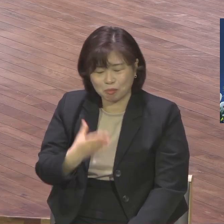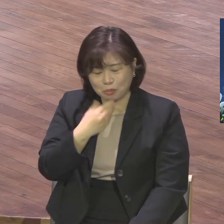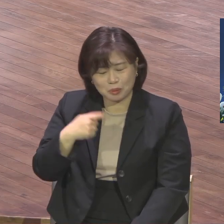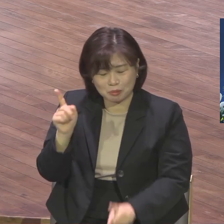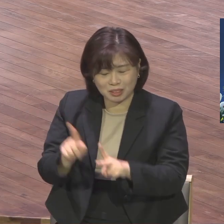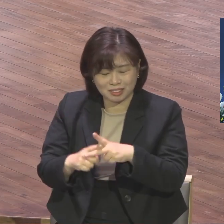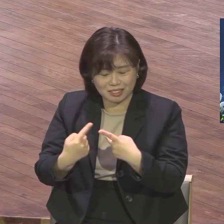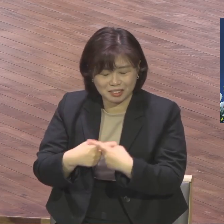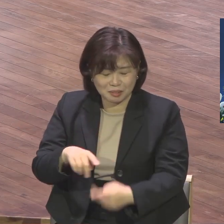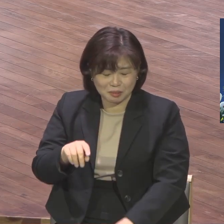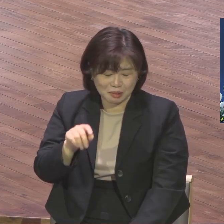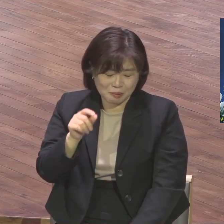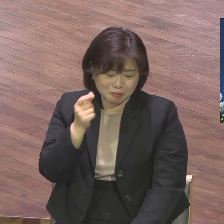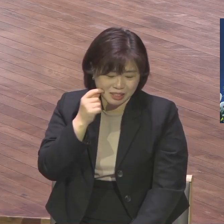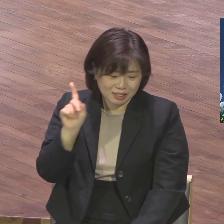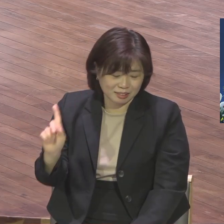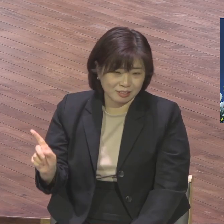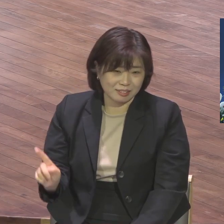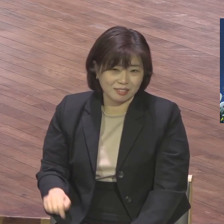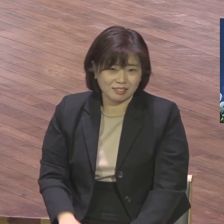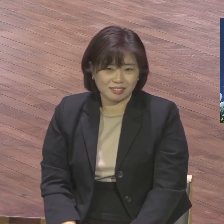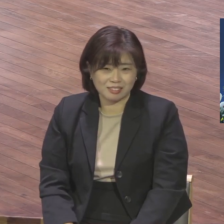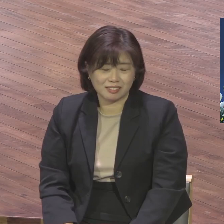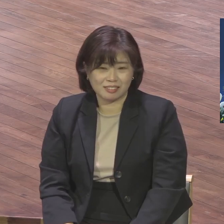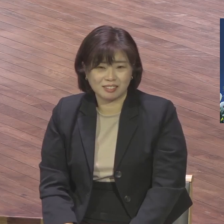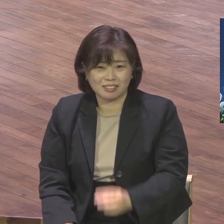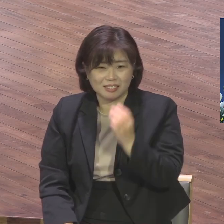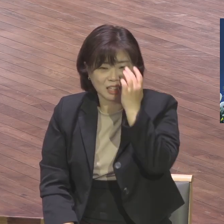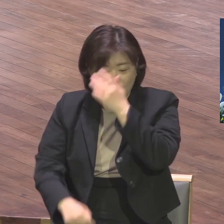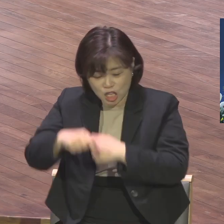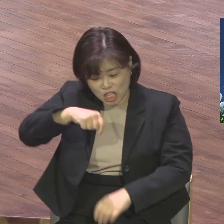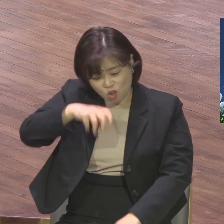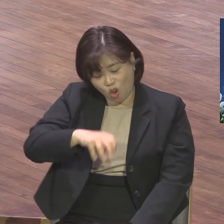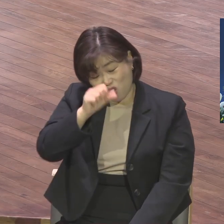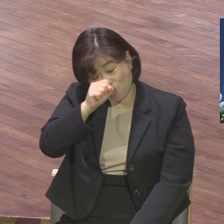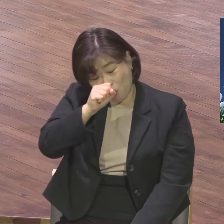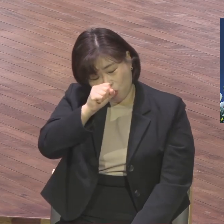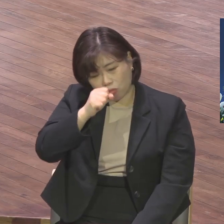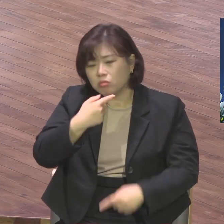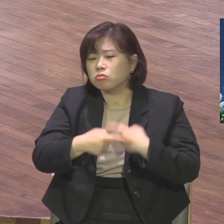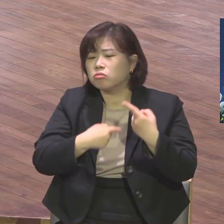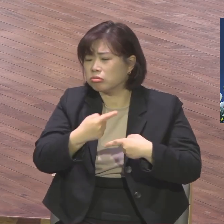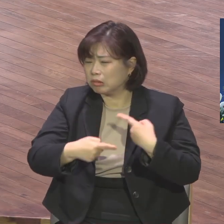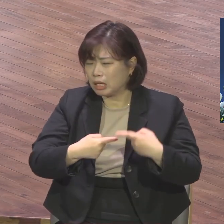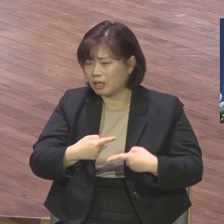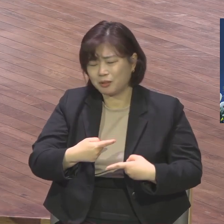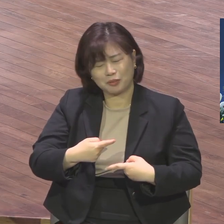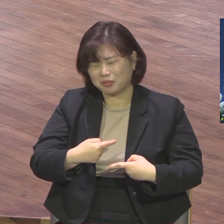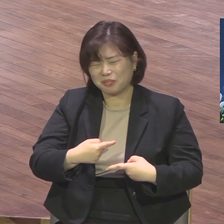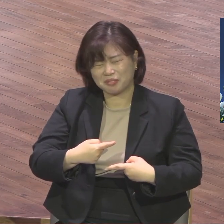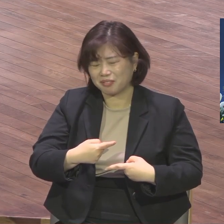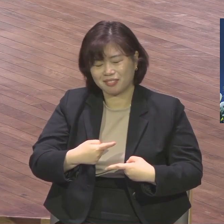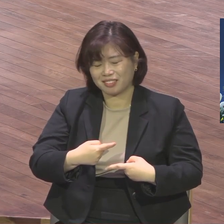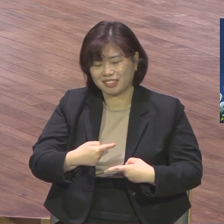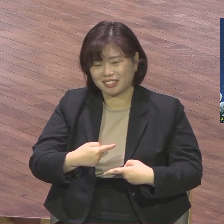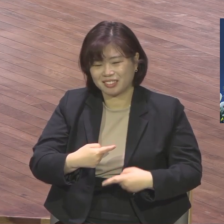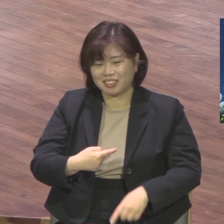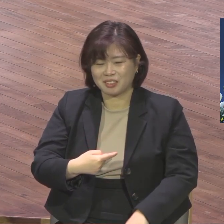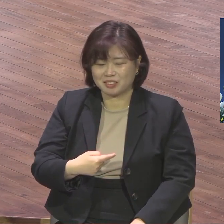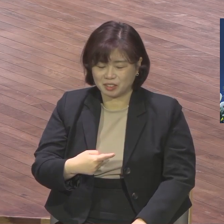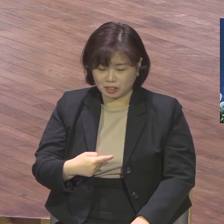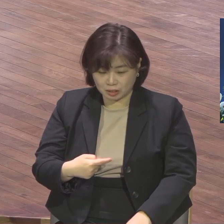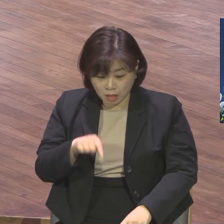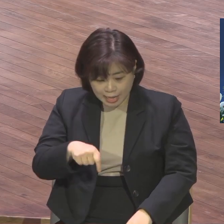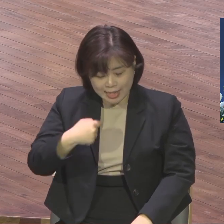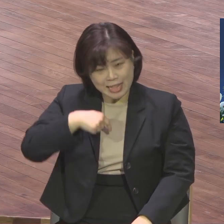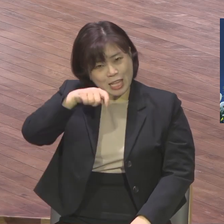아, 여기가 조사온이라고 하는 이 표현을 우리 잘 알아야 돼요. 이 표현 자체가